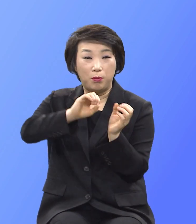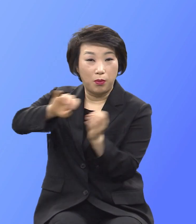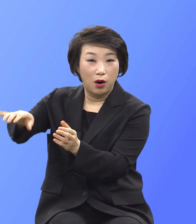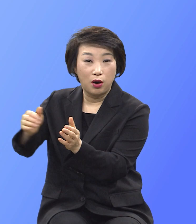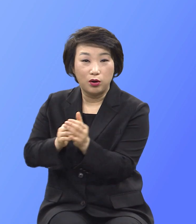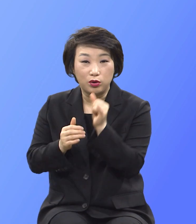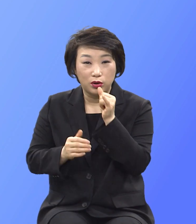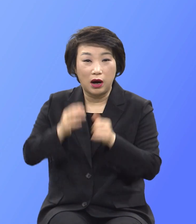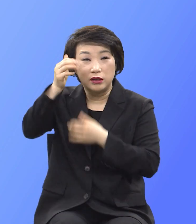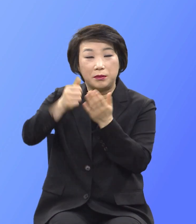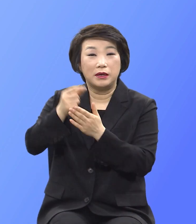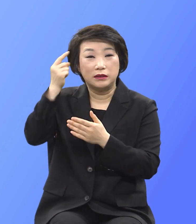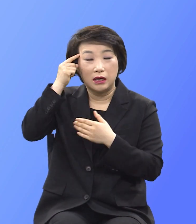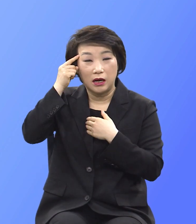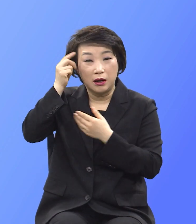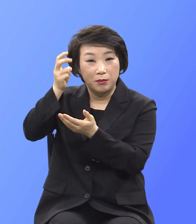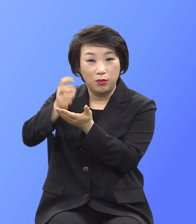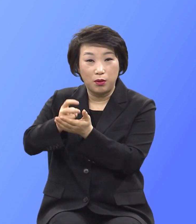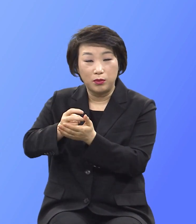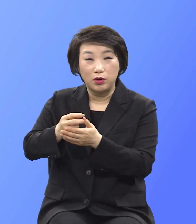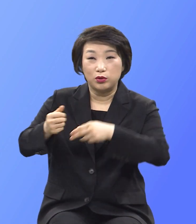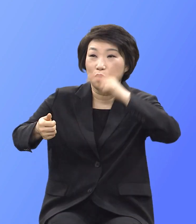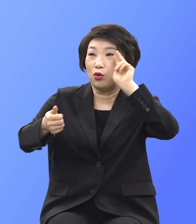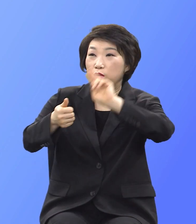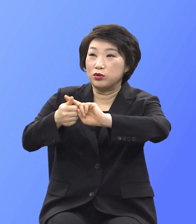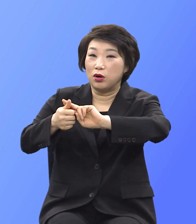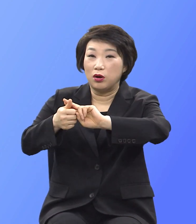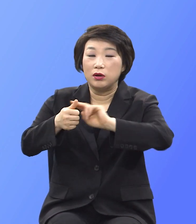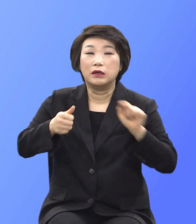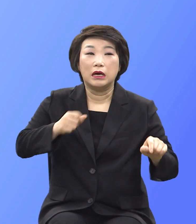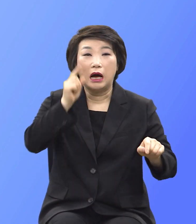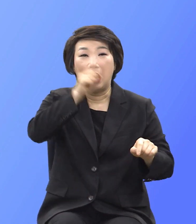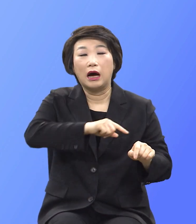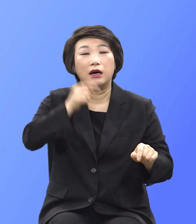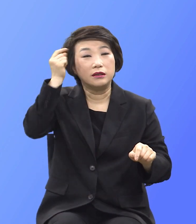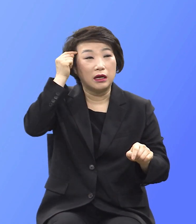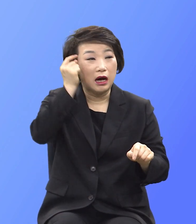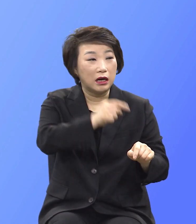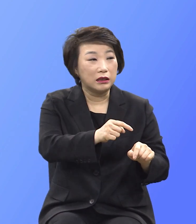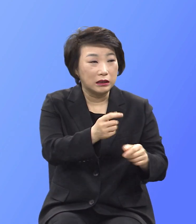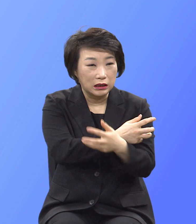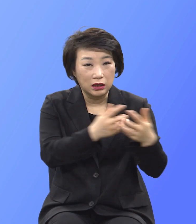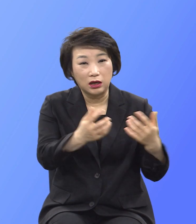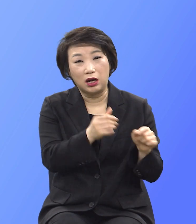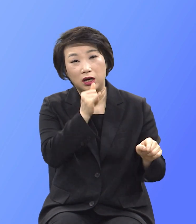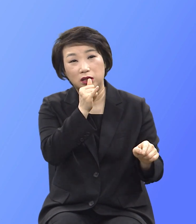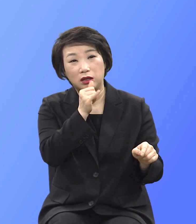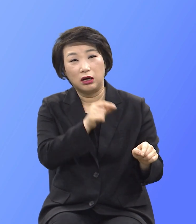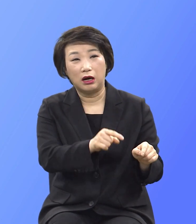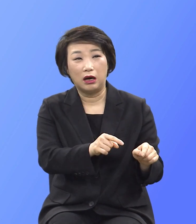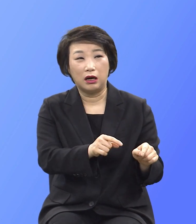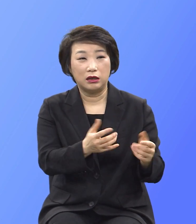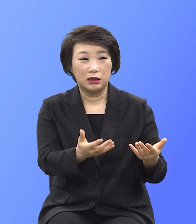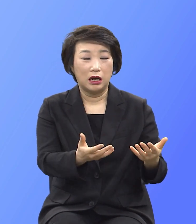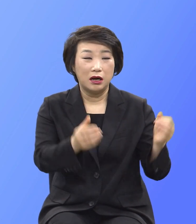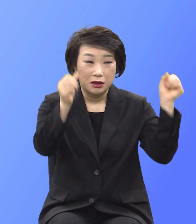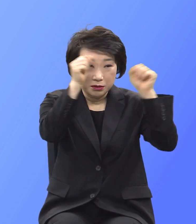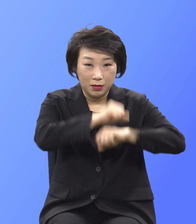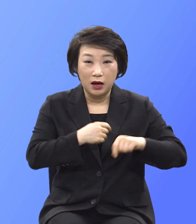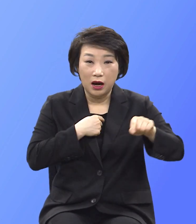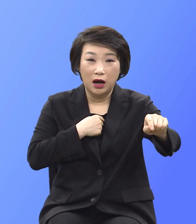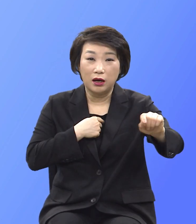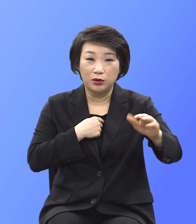버리고 하나님의 생각의 법에 도전하는 악한 생각으로 가득해서